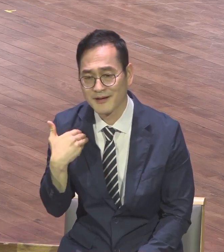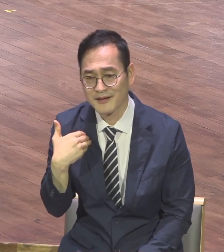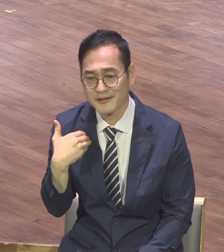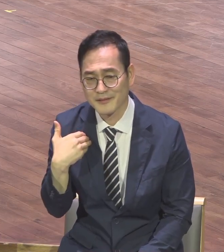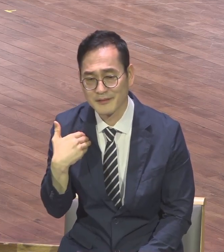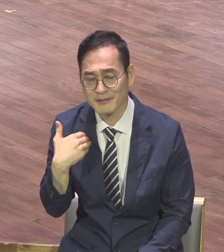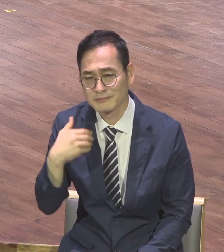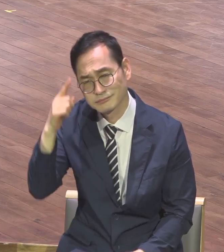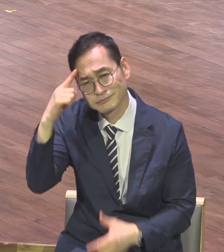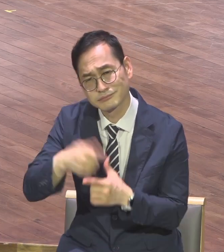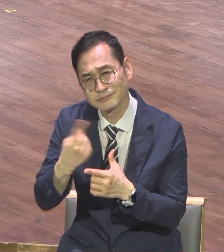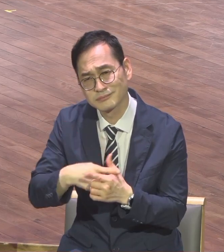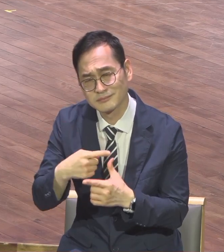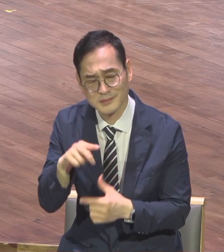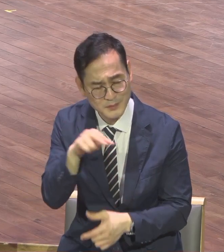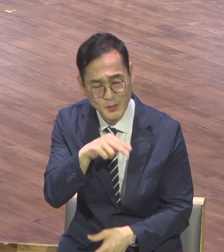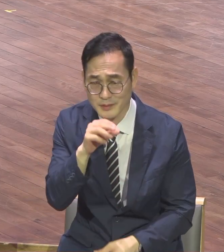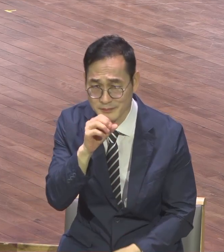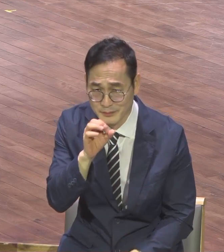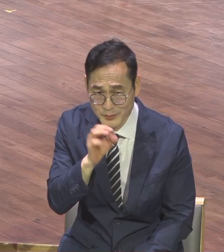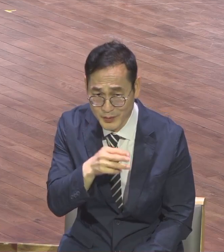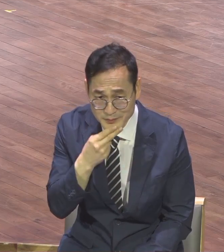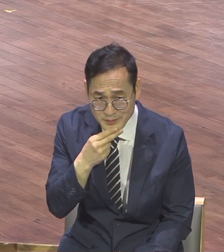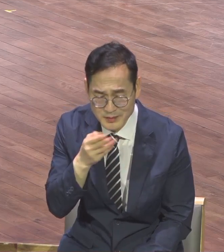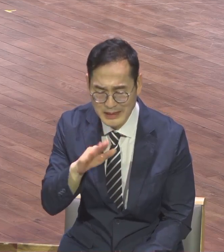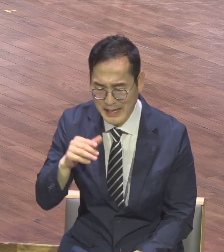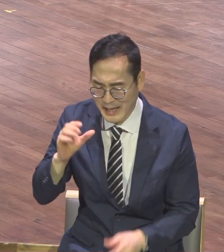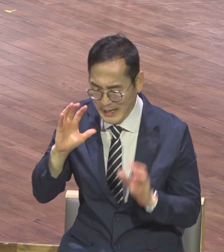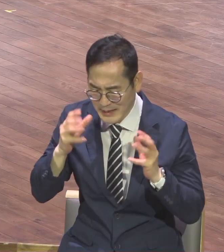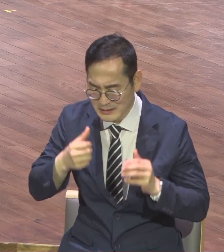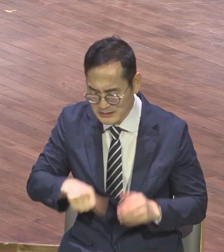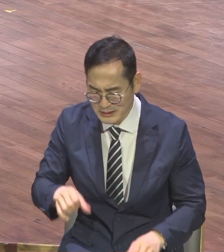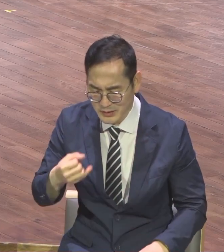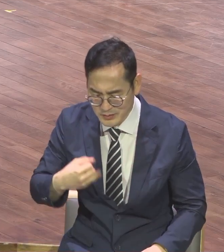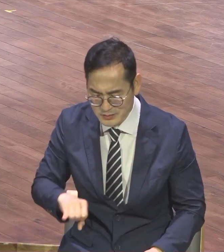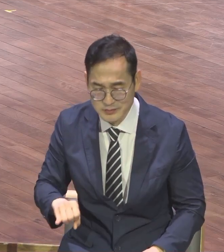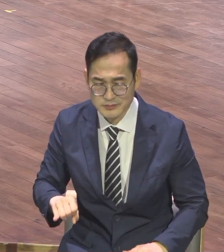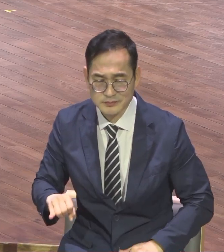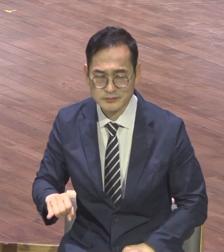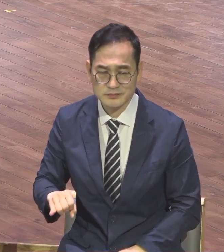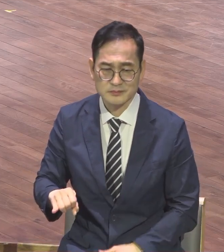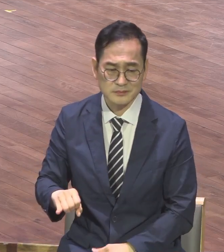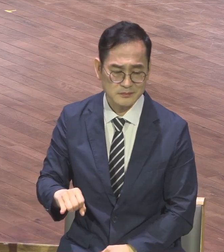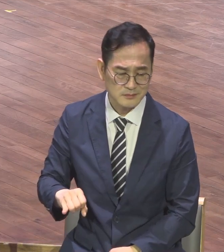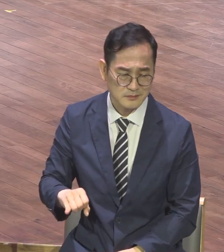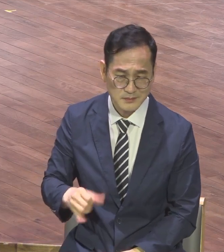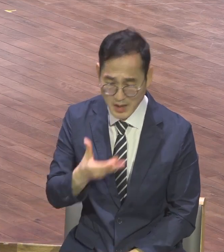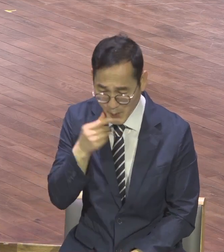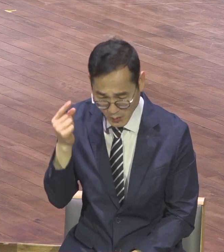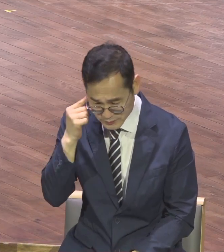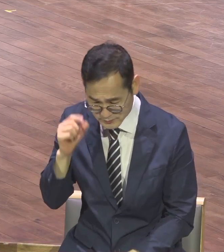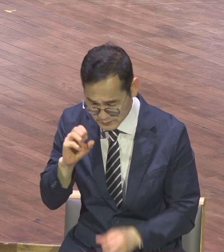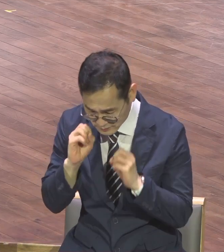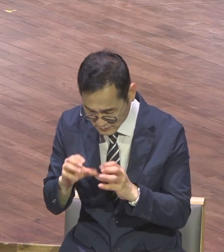앞으로 피눈물을 쏟습니다. 여러분 자식들 손주들 때문에 복음이 증거 안